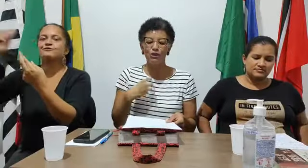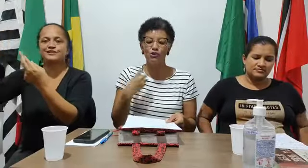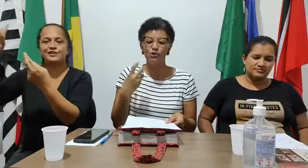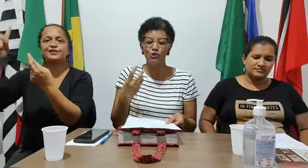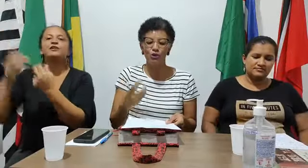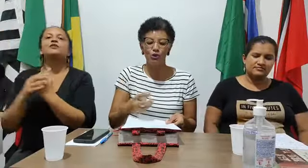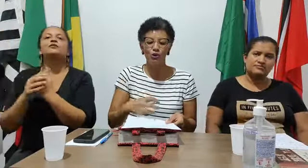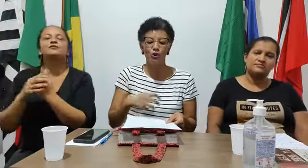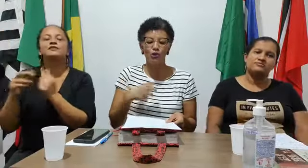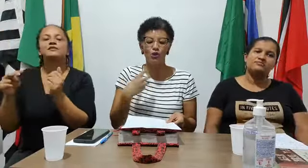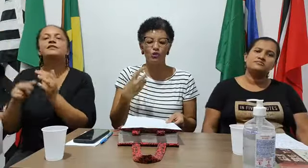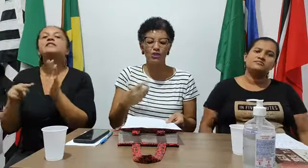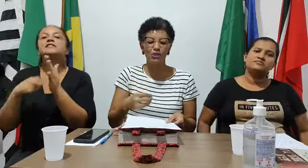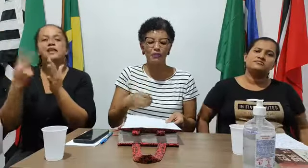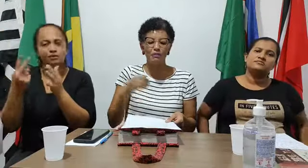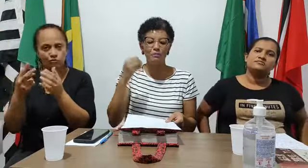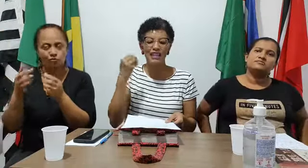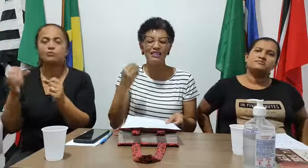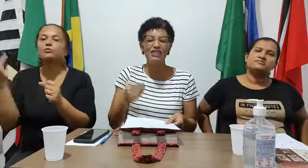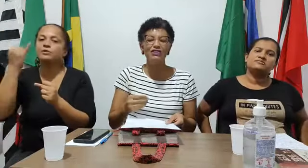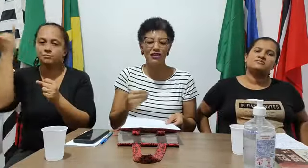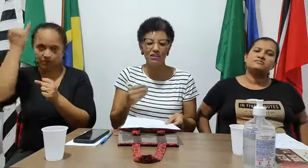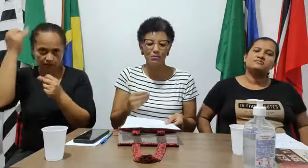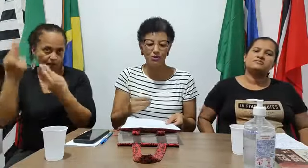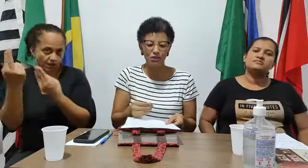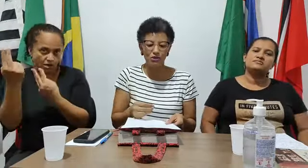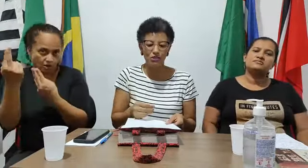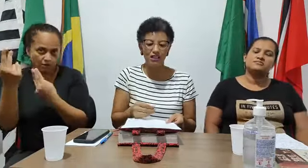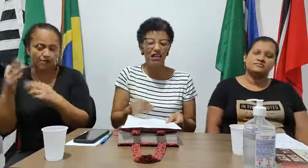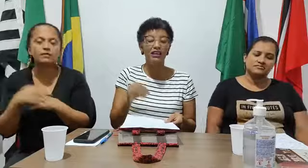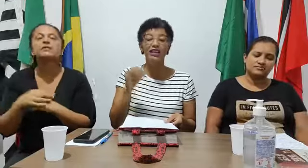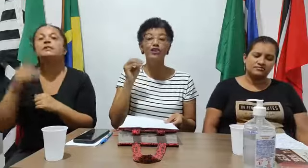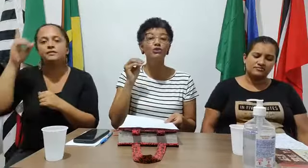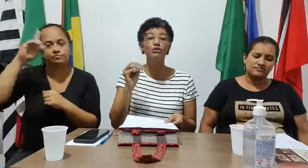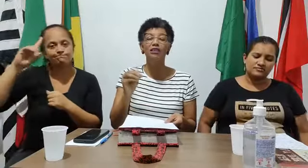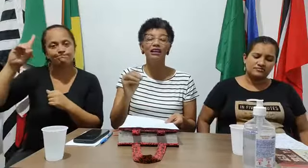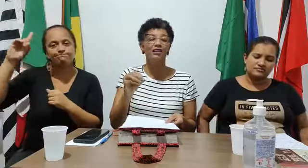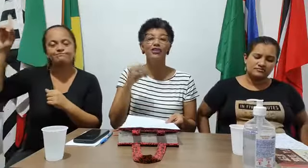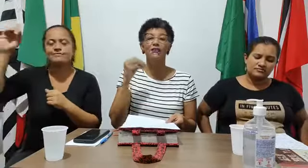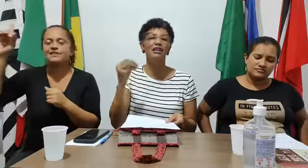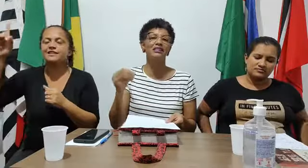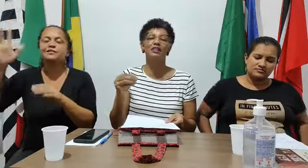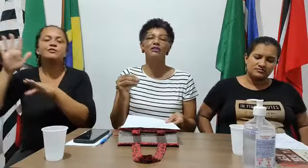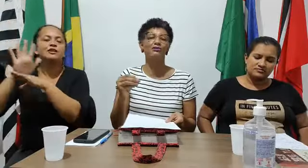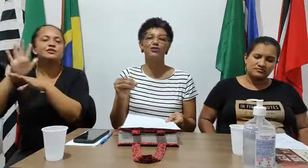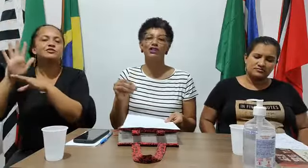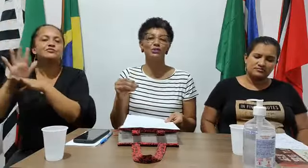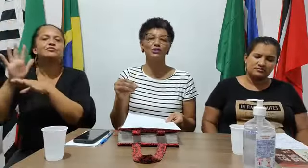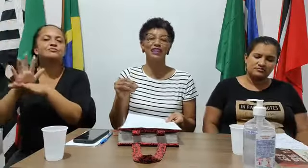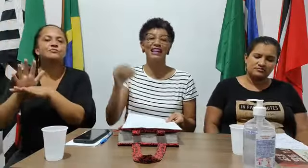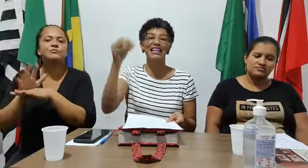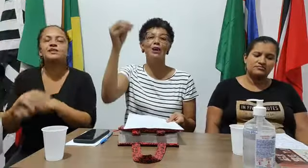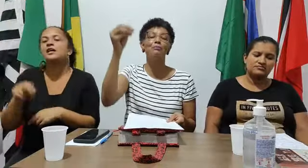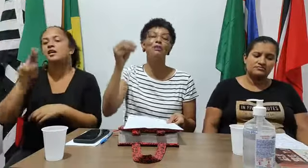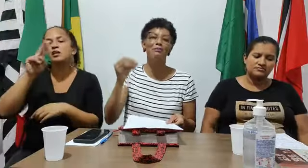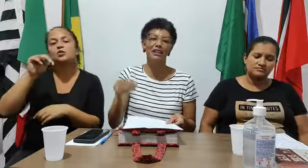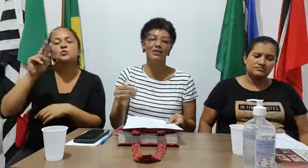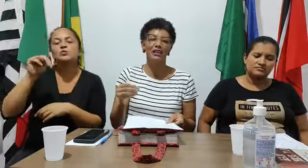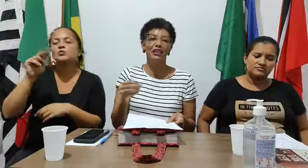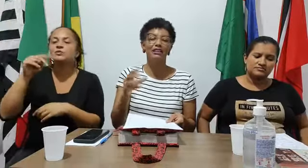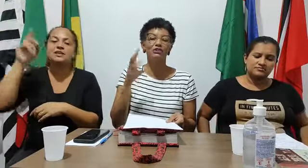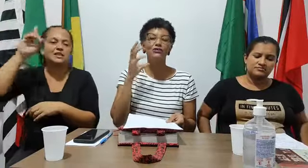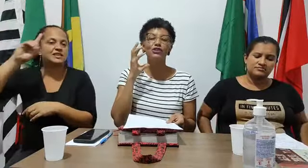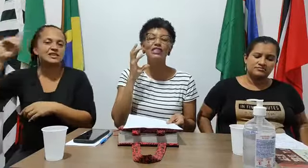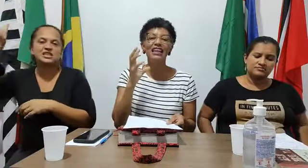Ele é o nosso socorro, o nosso auxílio, presente nas tribulações. E Ele nunca, jamais foi o segundo, será Ele é o